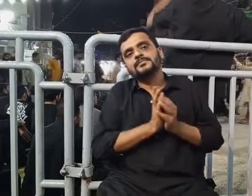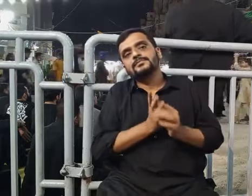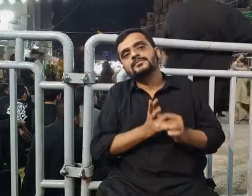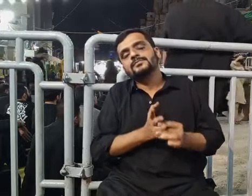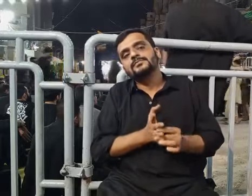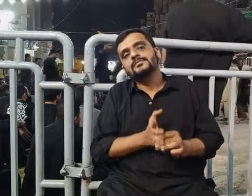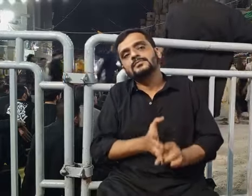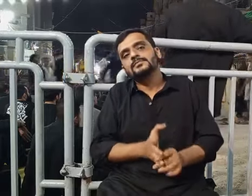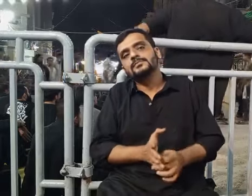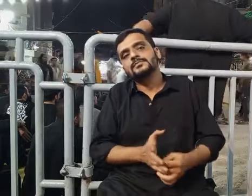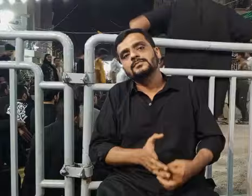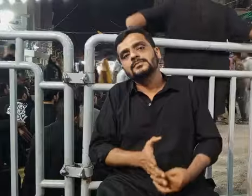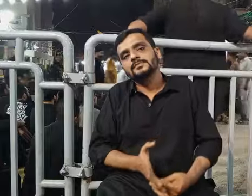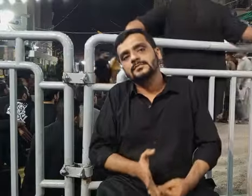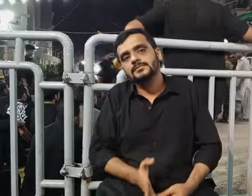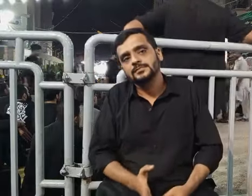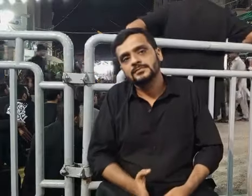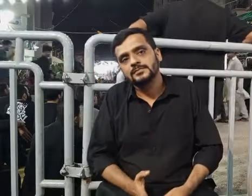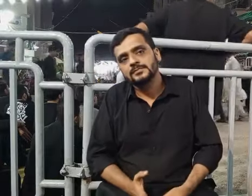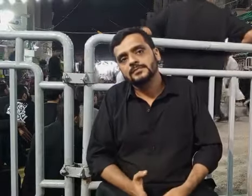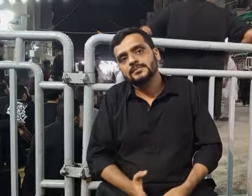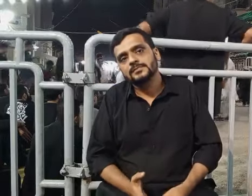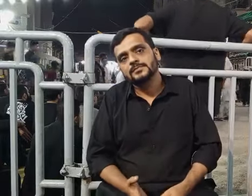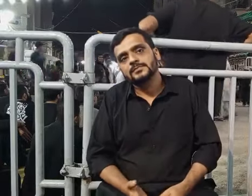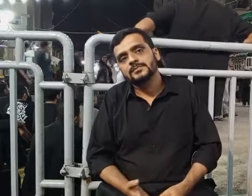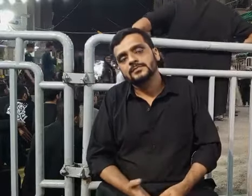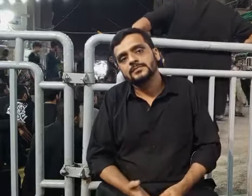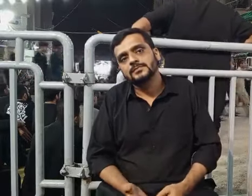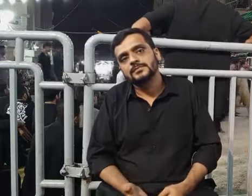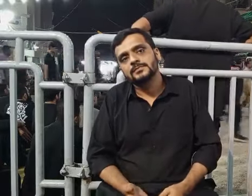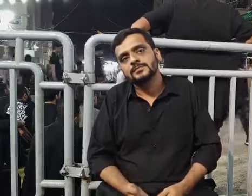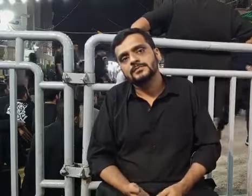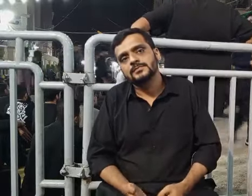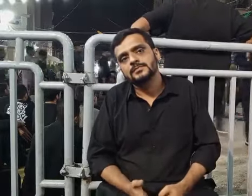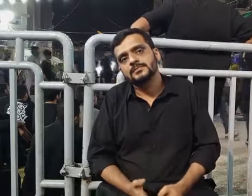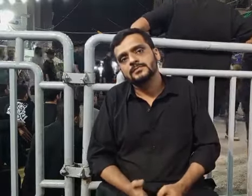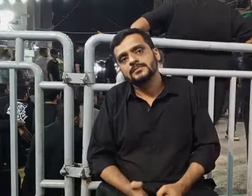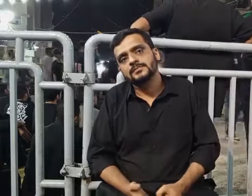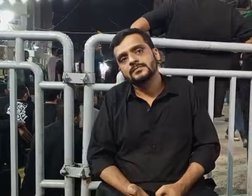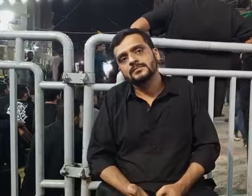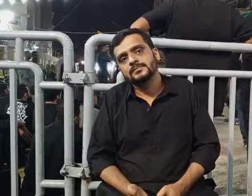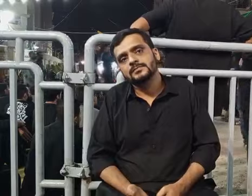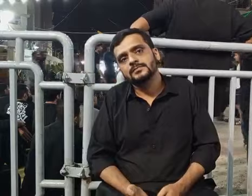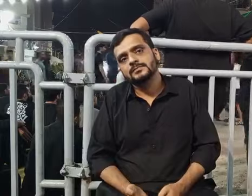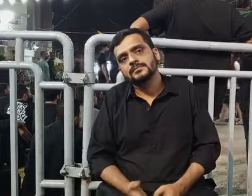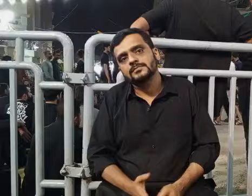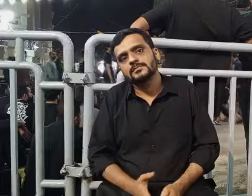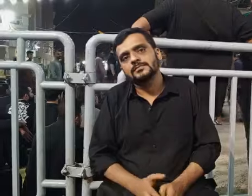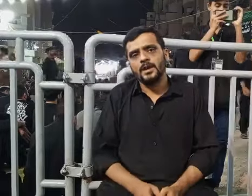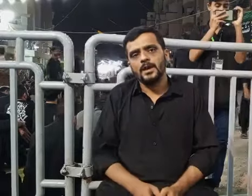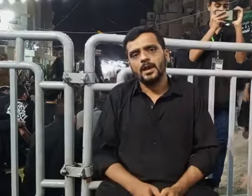سکتے ہیں، یہ کہنا بھی چاہیے. لیکن امامت کے لیے نہیں آگے کہ مولا میں آپ کو امام سمجھتا